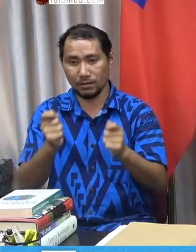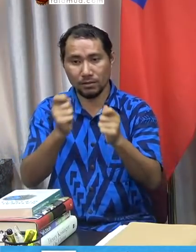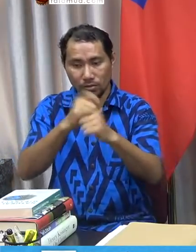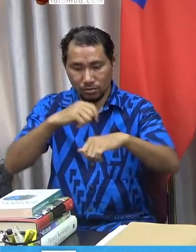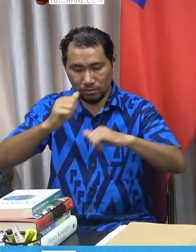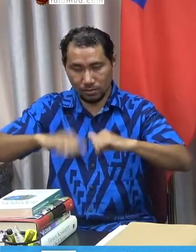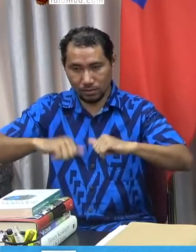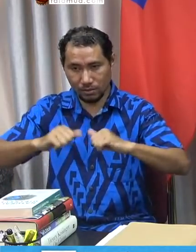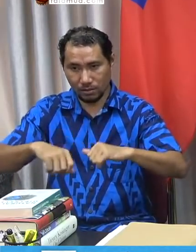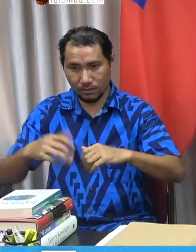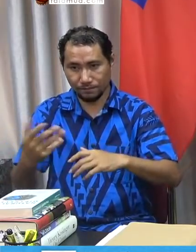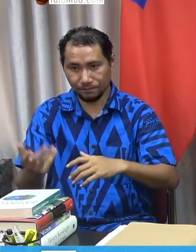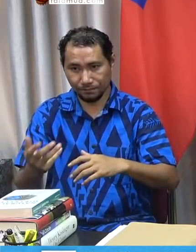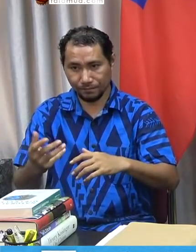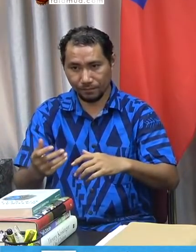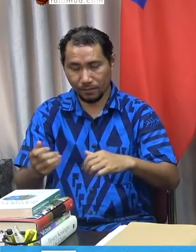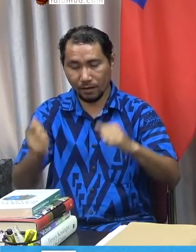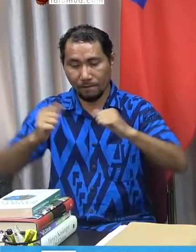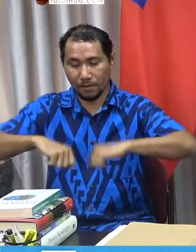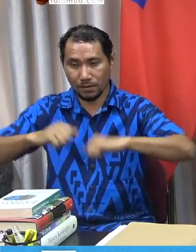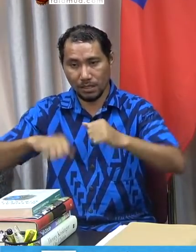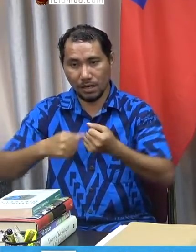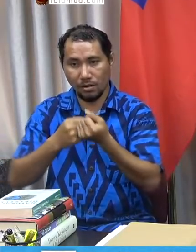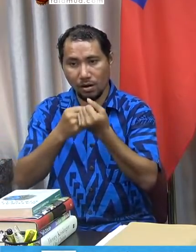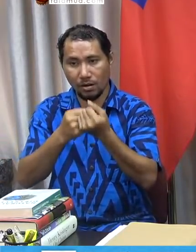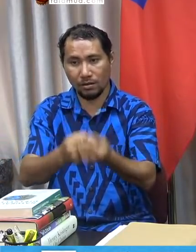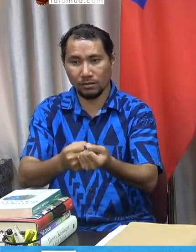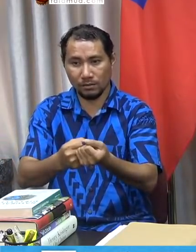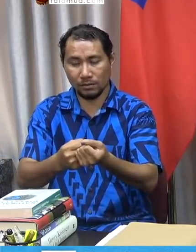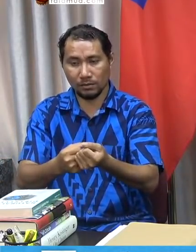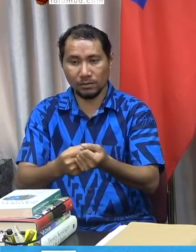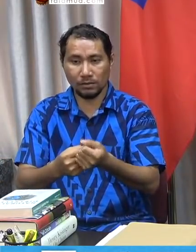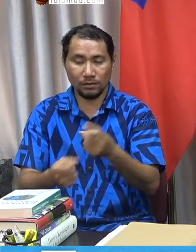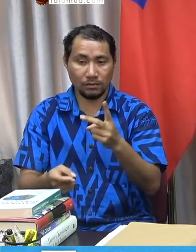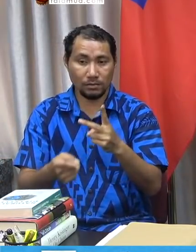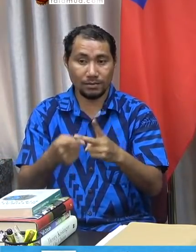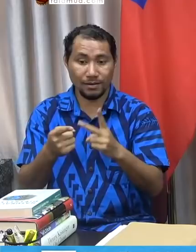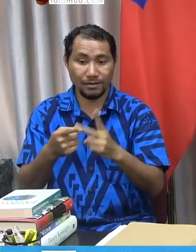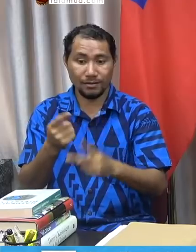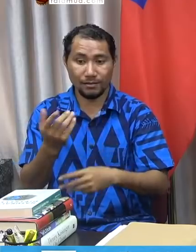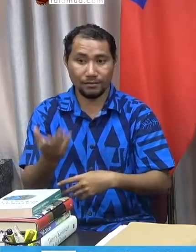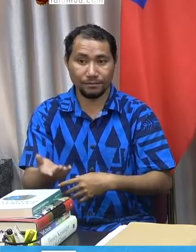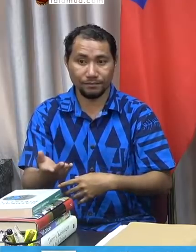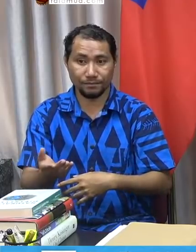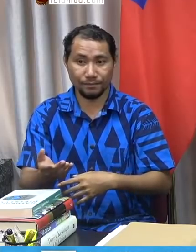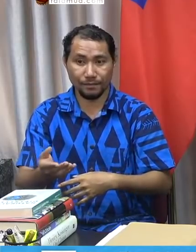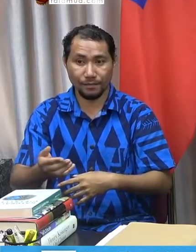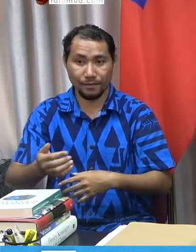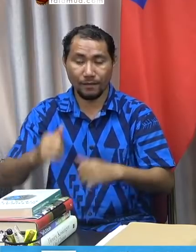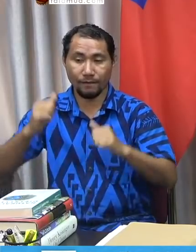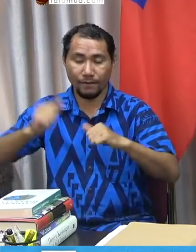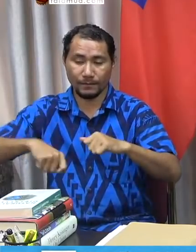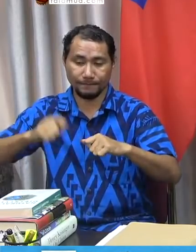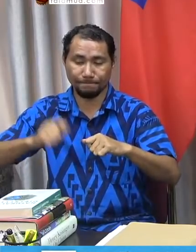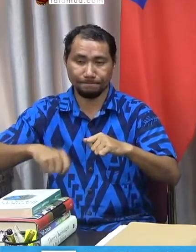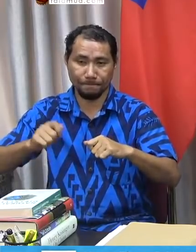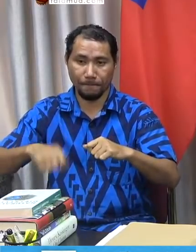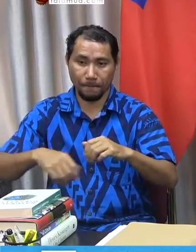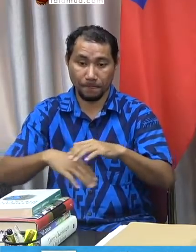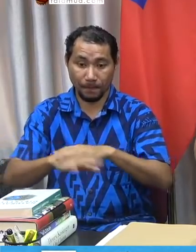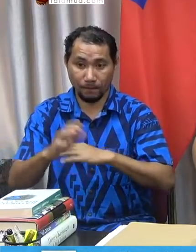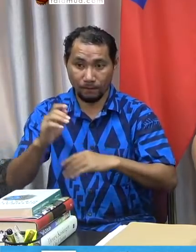pelestene o pelestene lagolago ia ma le lautele o le pasenga o whaamasino i tutonu o le